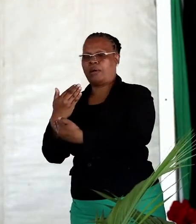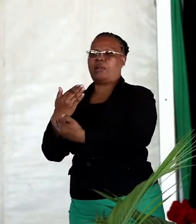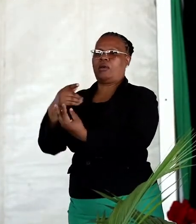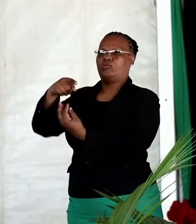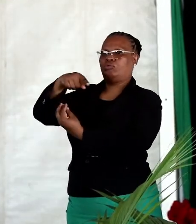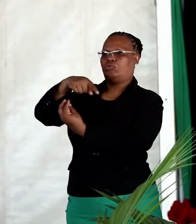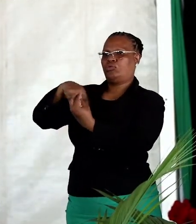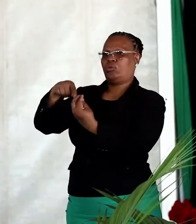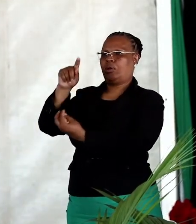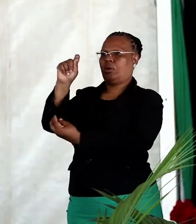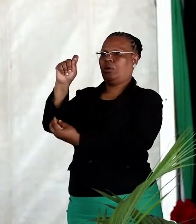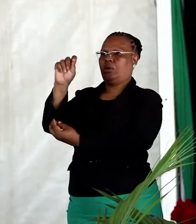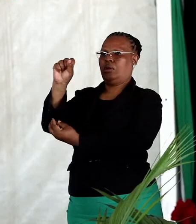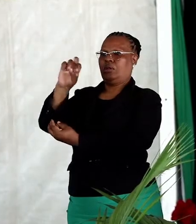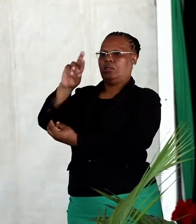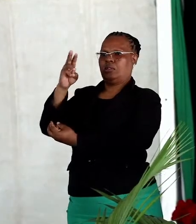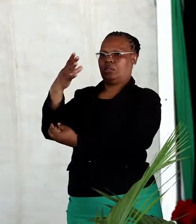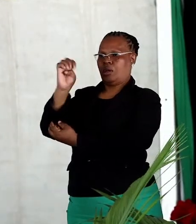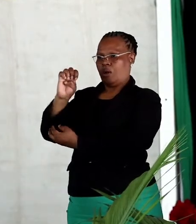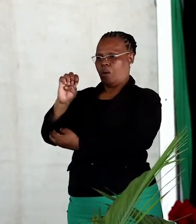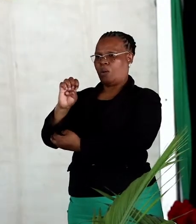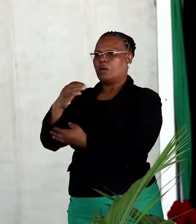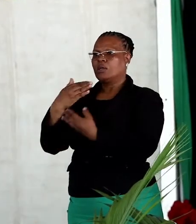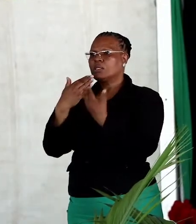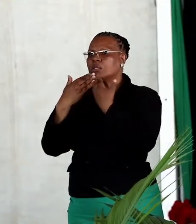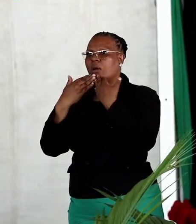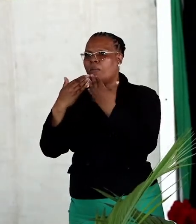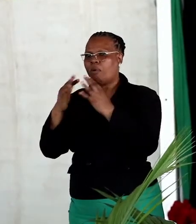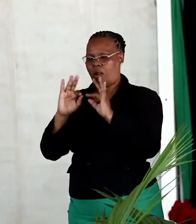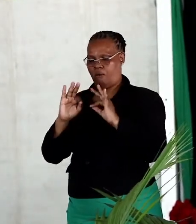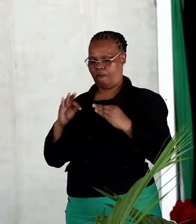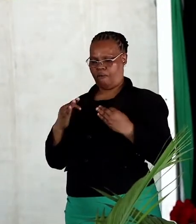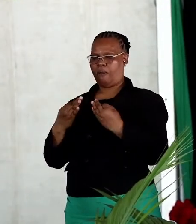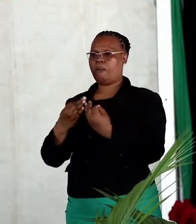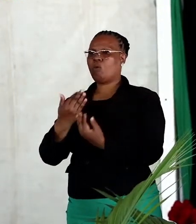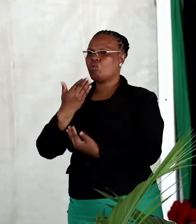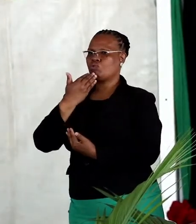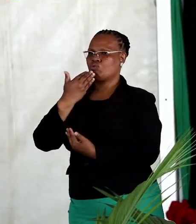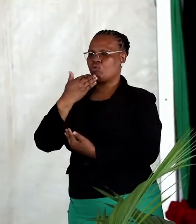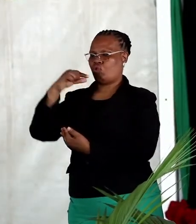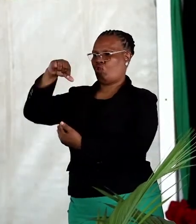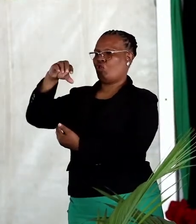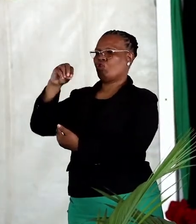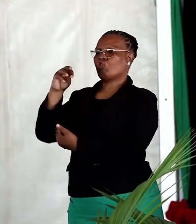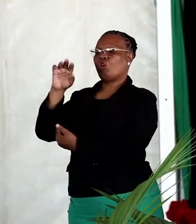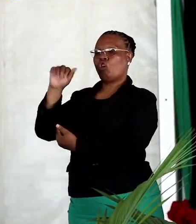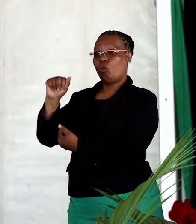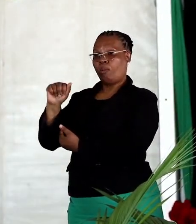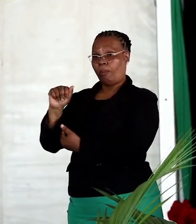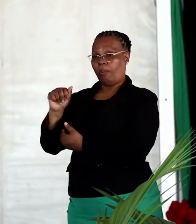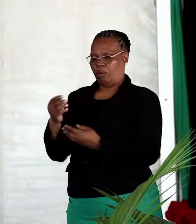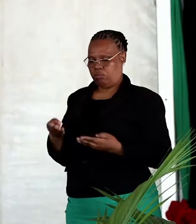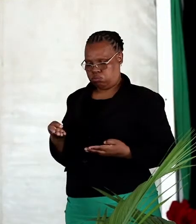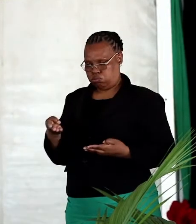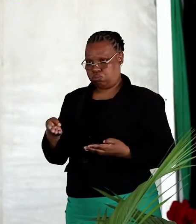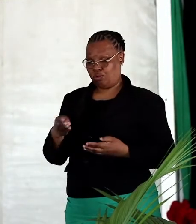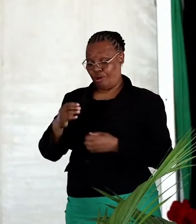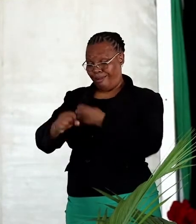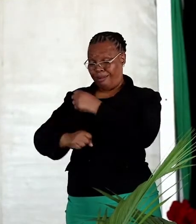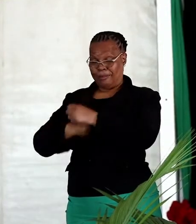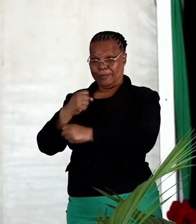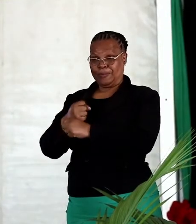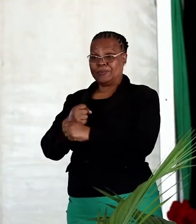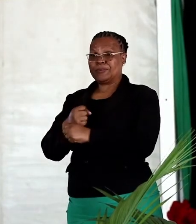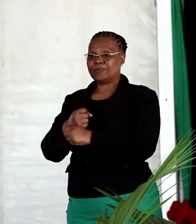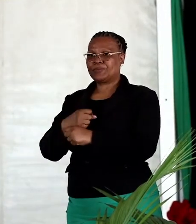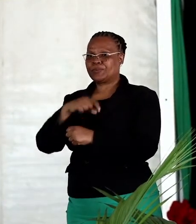Siyavuya usapho lwakwatata uMaqoma lulapha ngokwendlu kuba kulo nyaka sibhiyozela